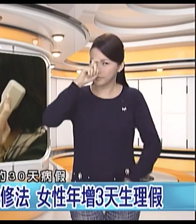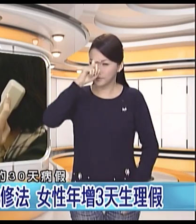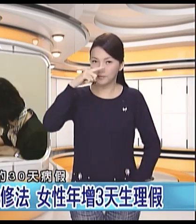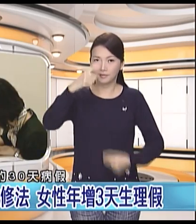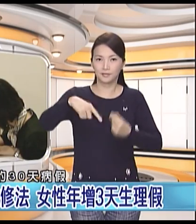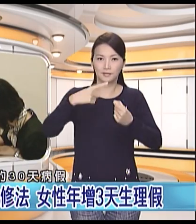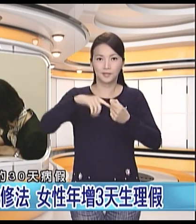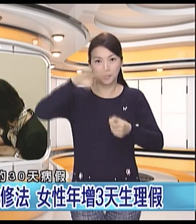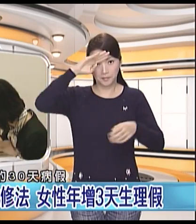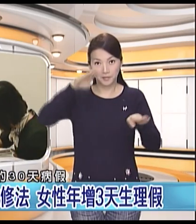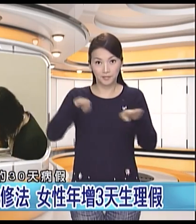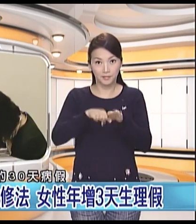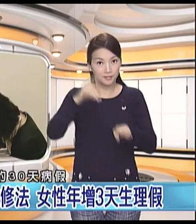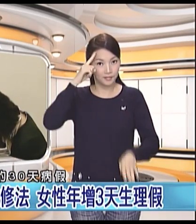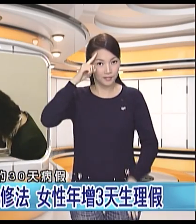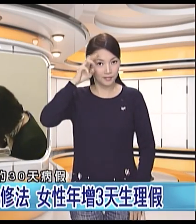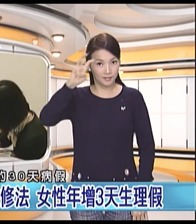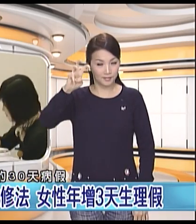每年原有的30天病假。